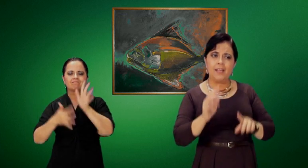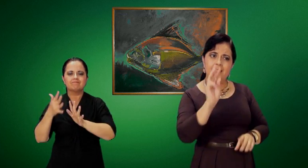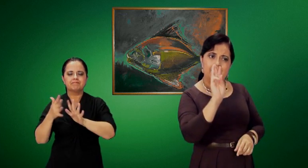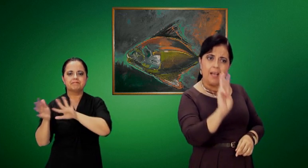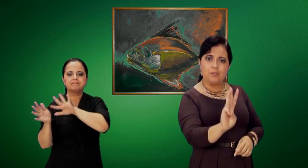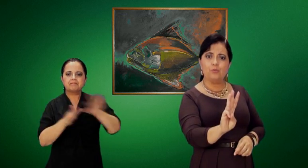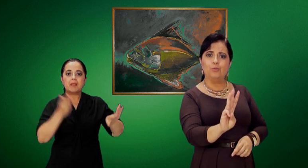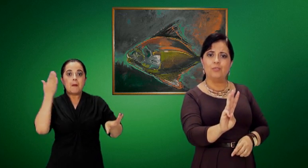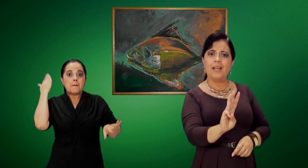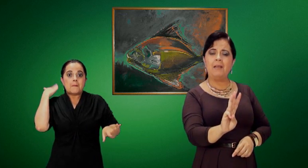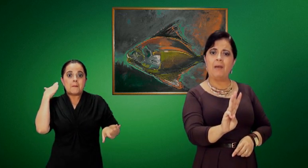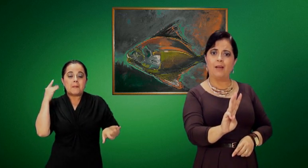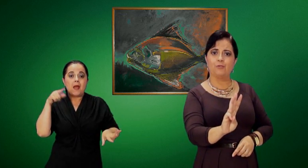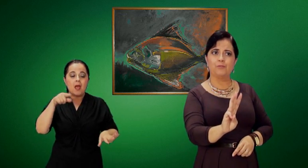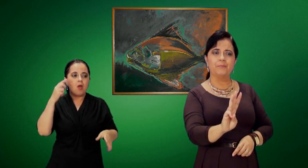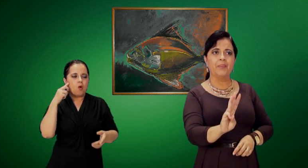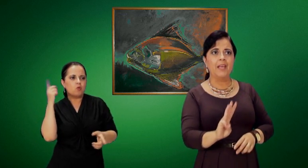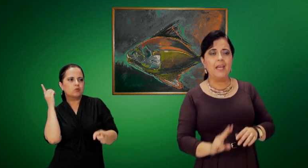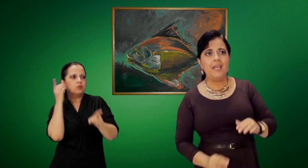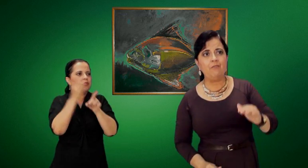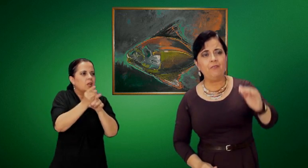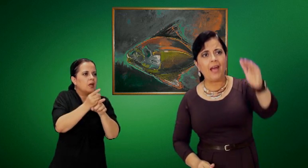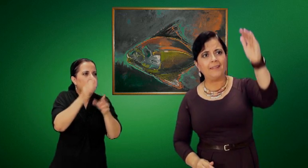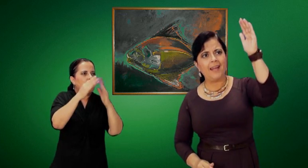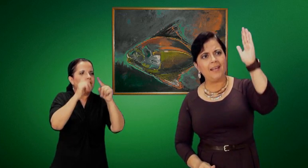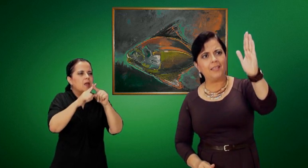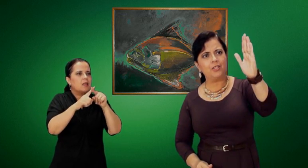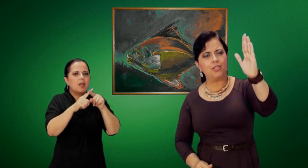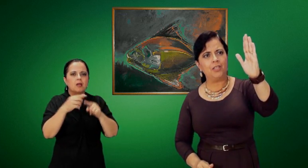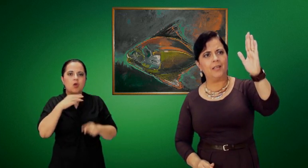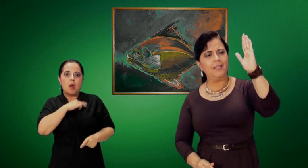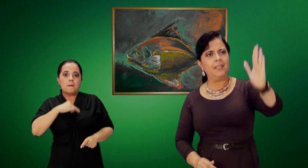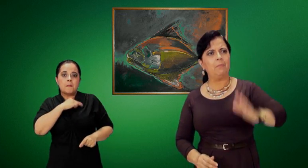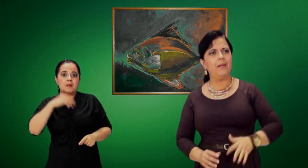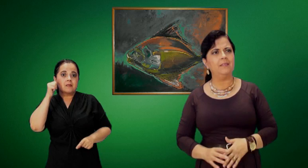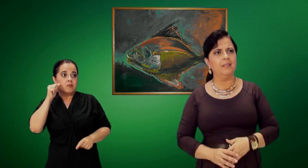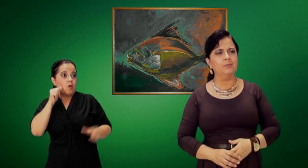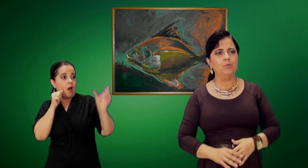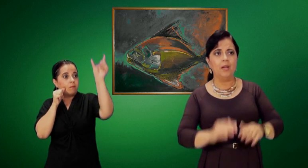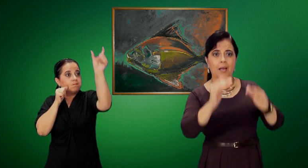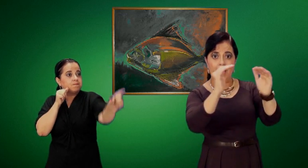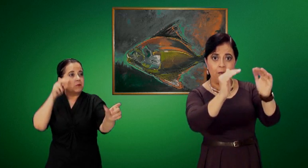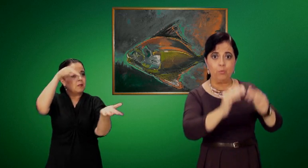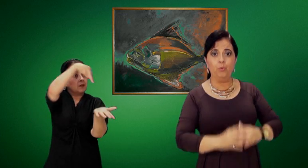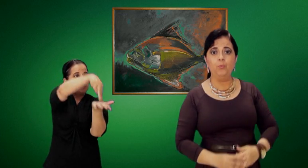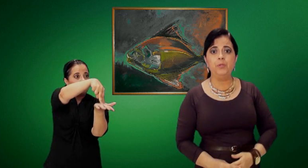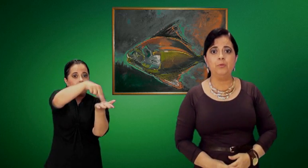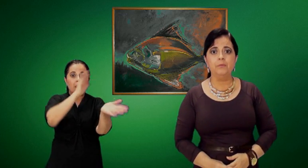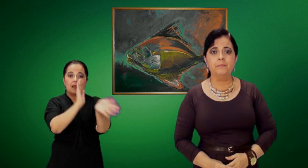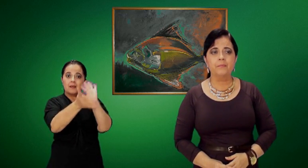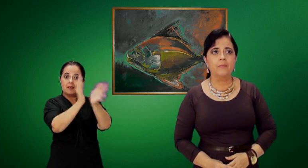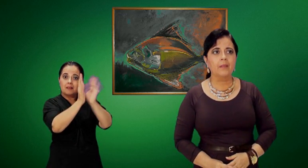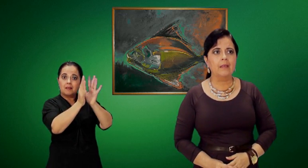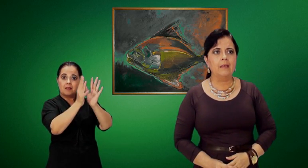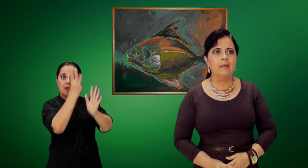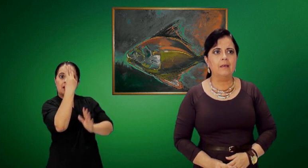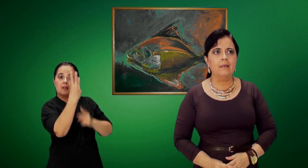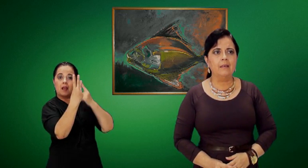vi aqueles 3 surdos lá embaixo, e vi a Adélia Cristina interpretando lá no púlpito,